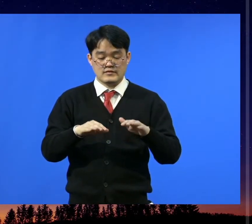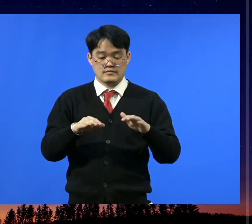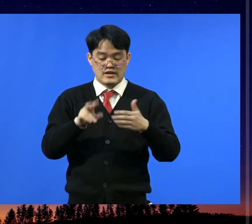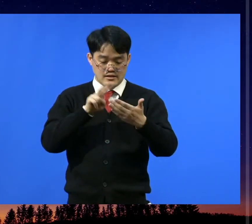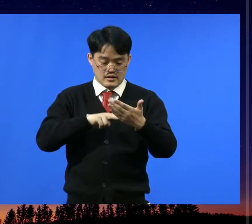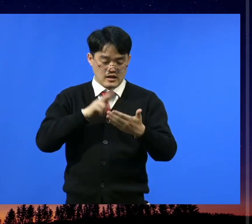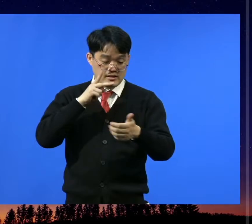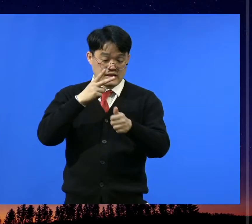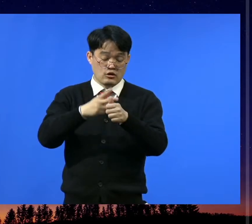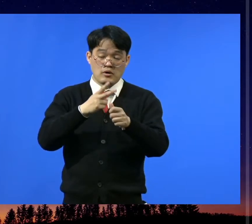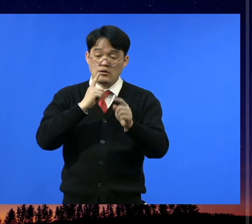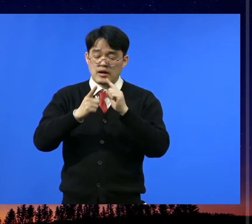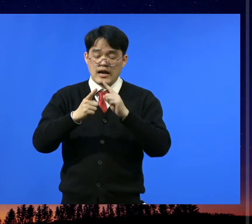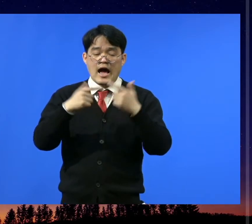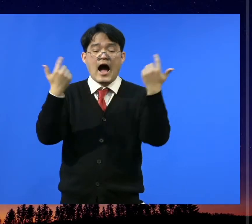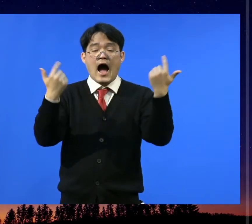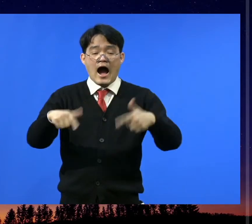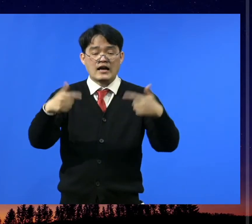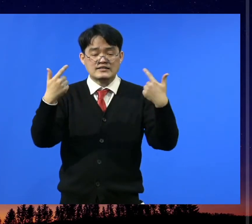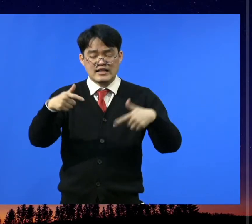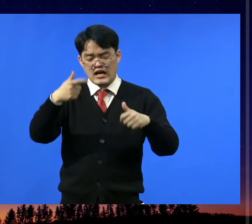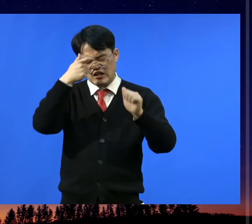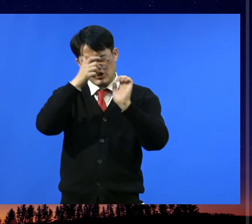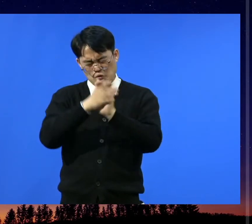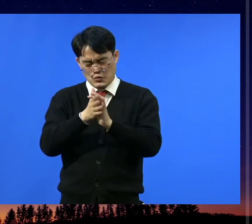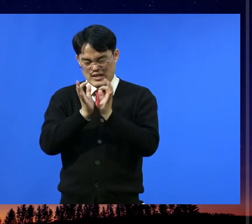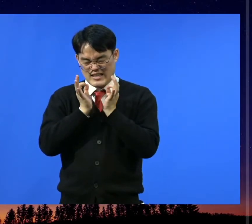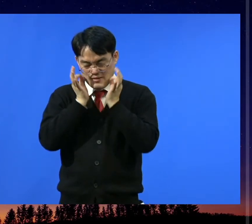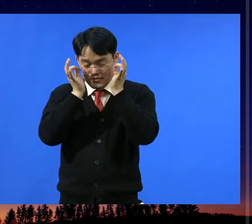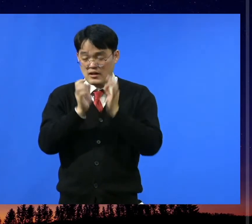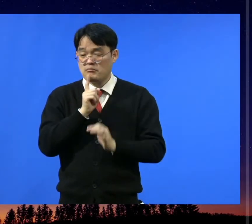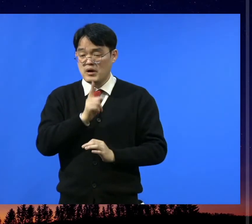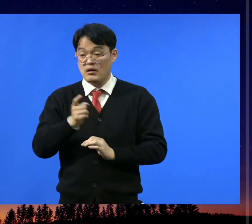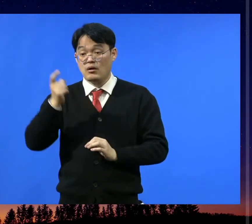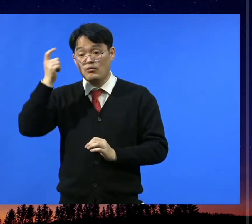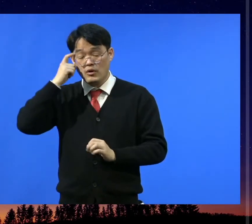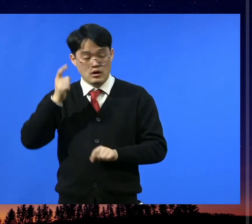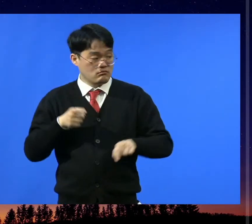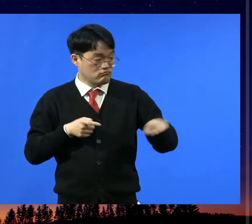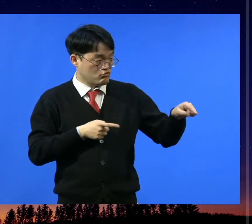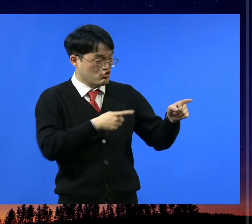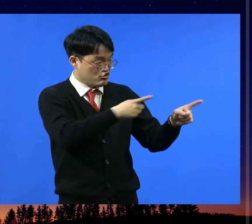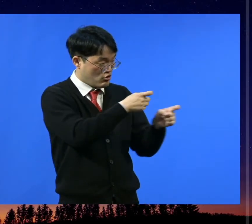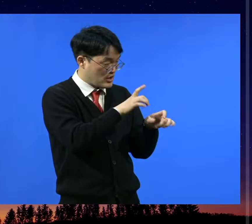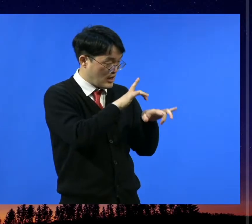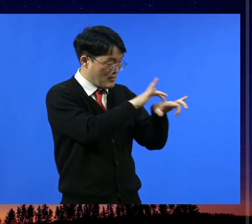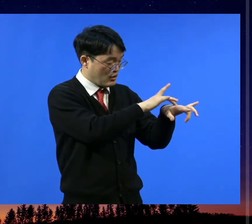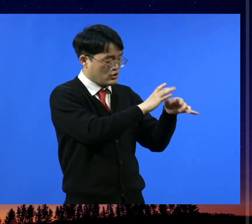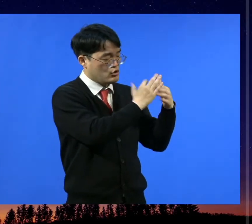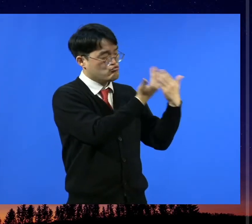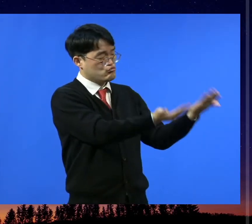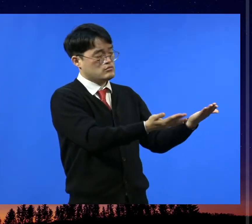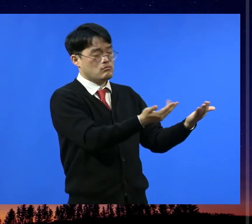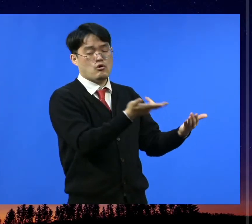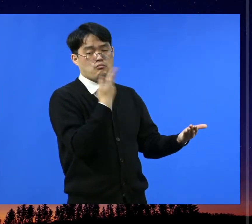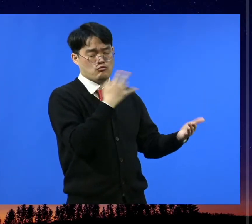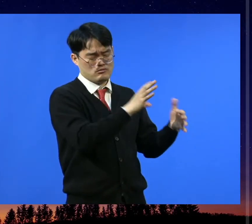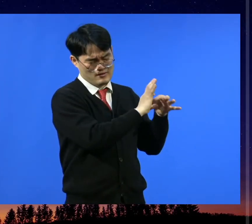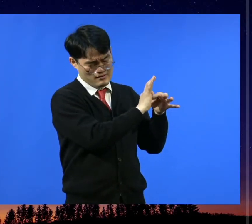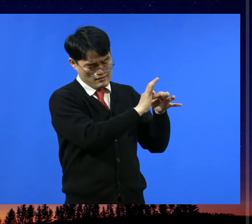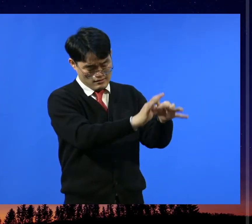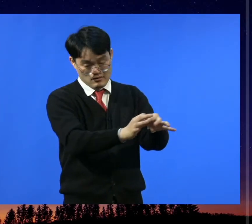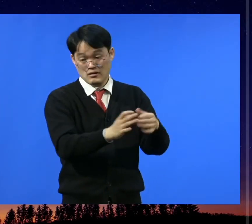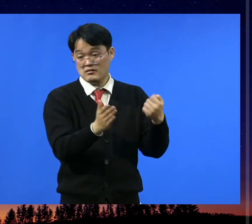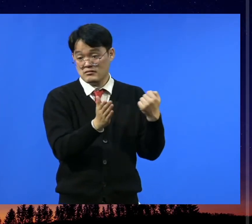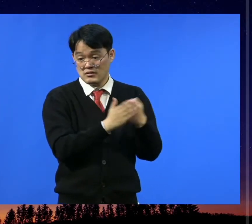수 없다는 겁니다. 왜? 우리의 대상, 이 적이 그냥 쉬지 않고 공격하고 있기 때문에, 그 공격에서 실패하면